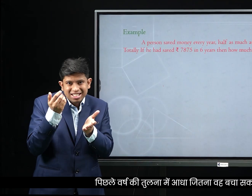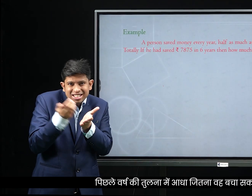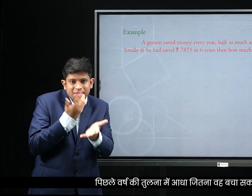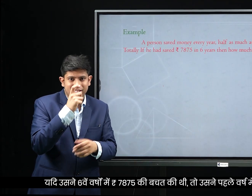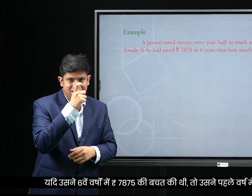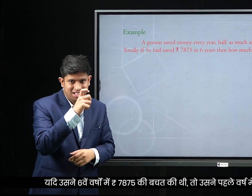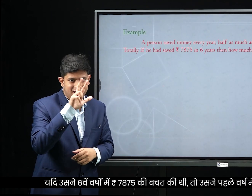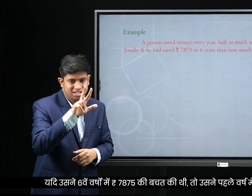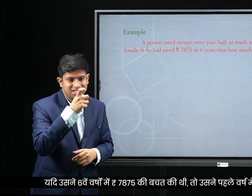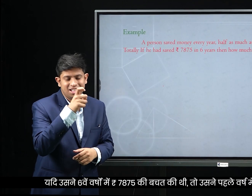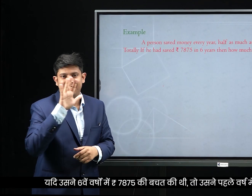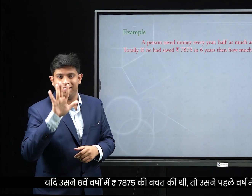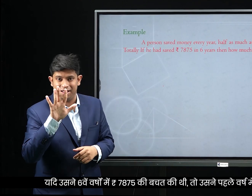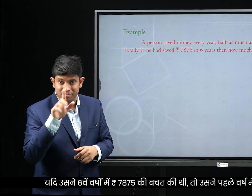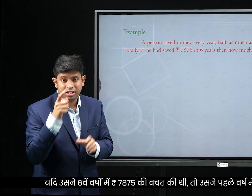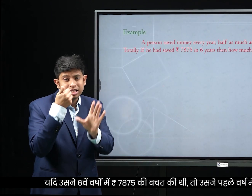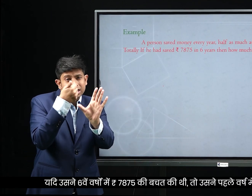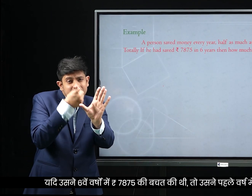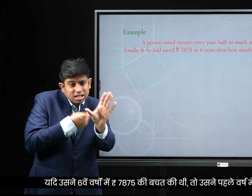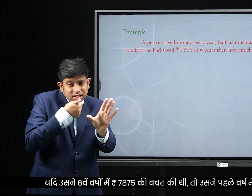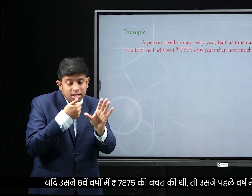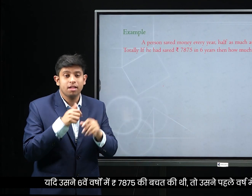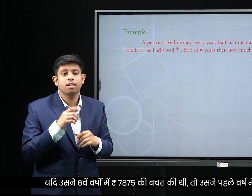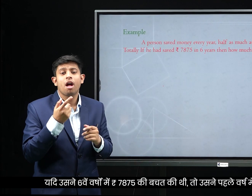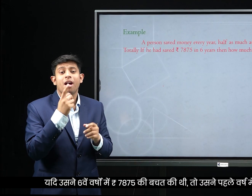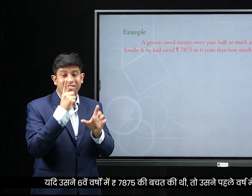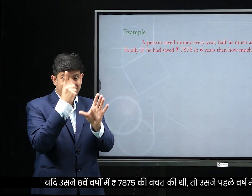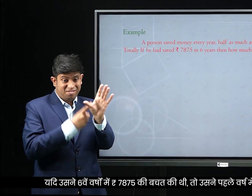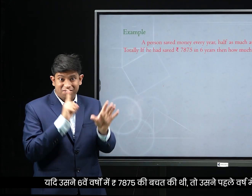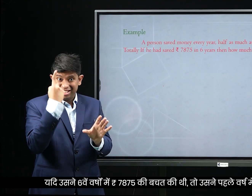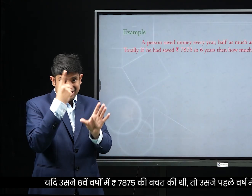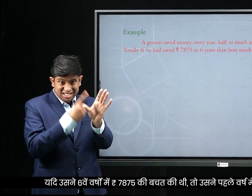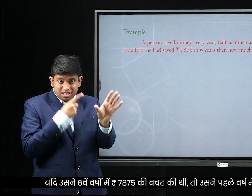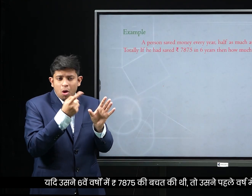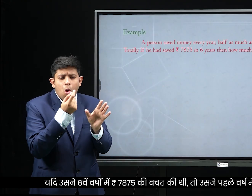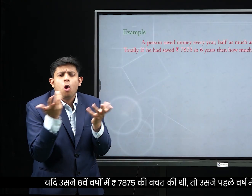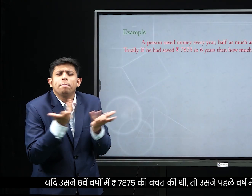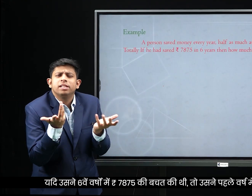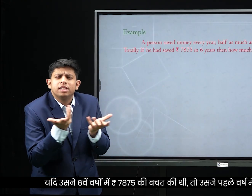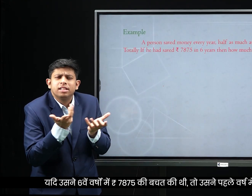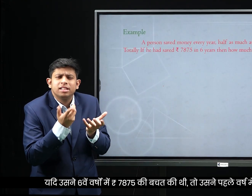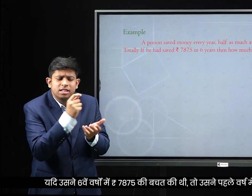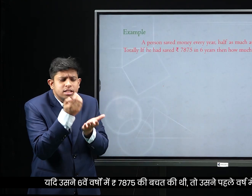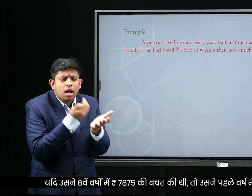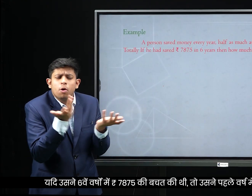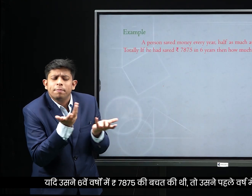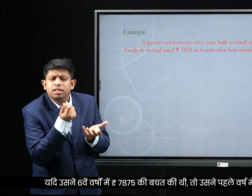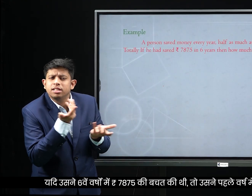था। यदि उसने 6वें वर्ष में 7875 रुपीस की बचत की थी, तो उसने पहले वर्ष